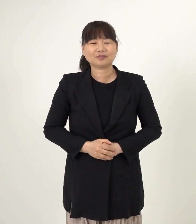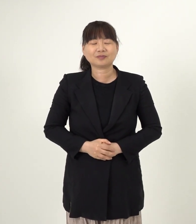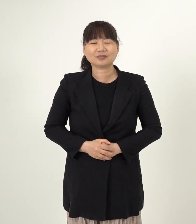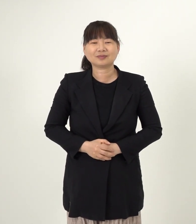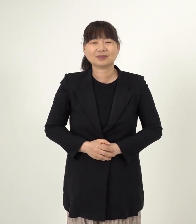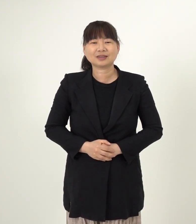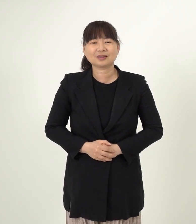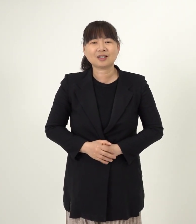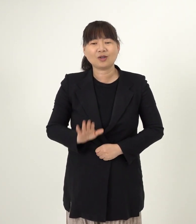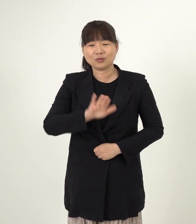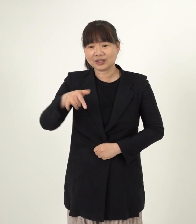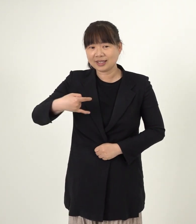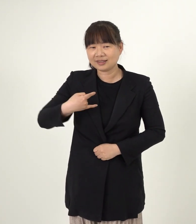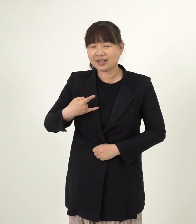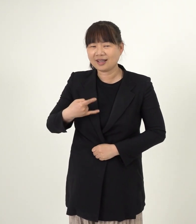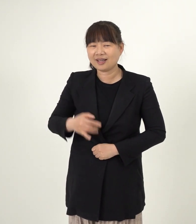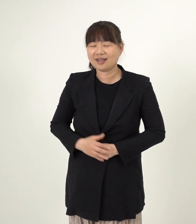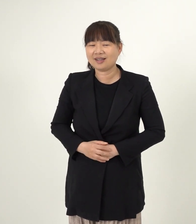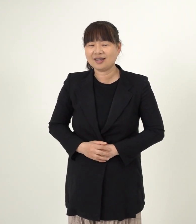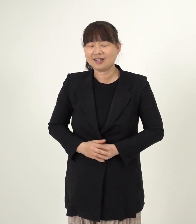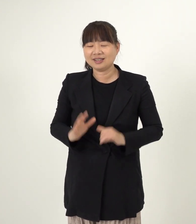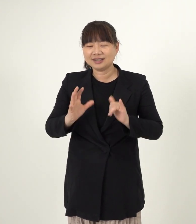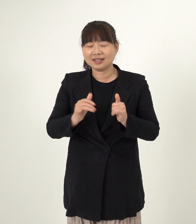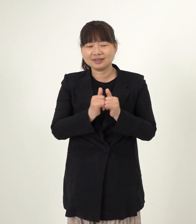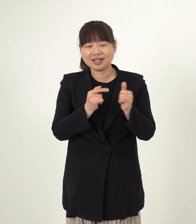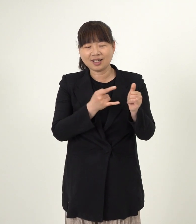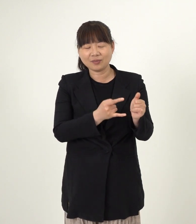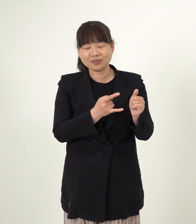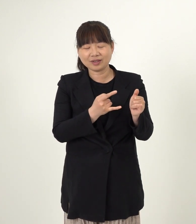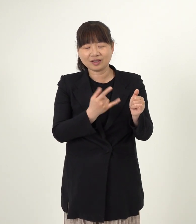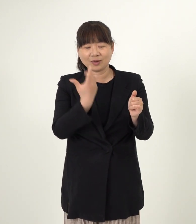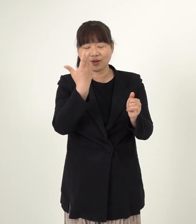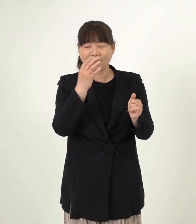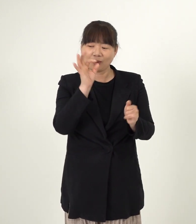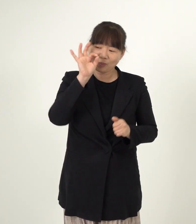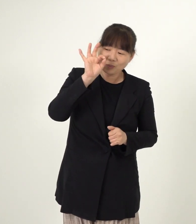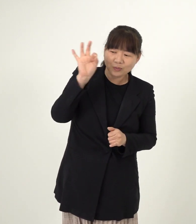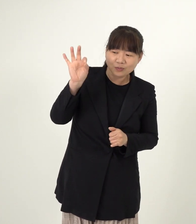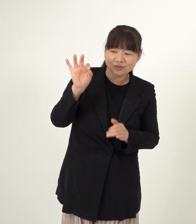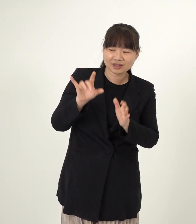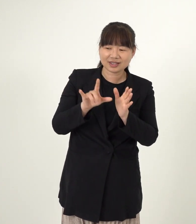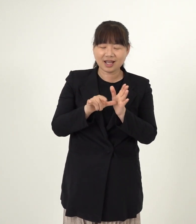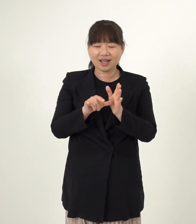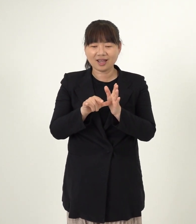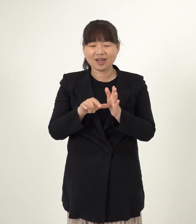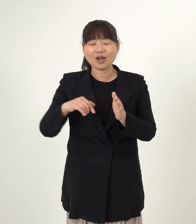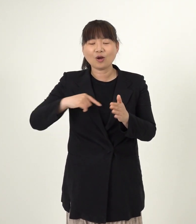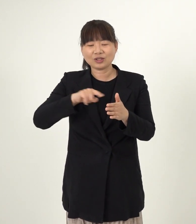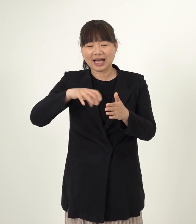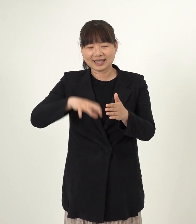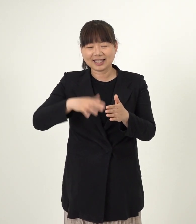그게 우리들에겐 세상 사람들의 눈에 비칠 때 생성돼야 된다는 거죠.